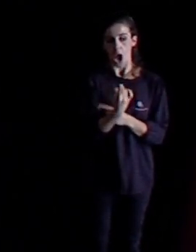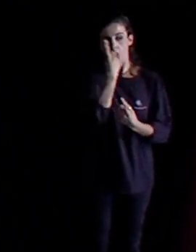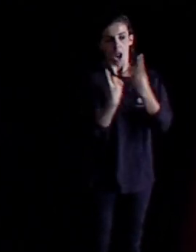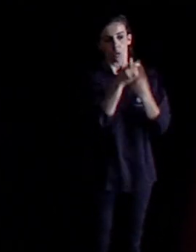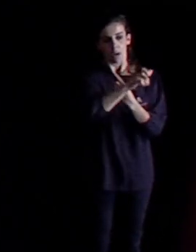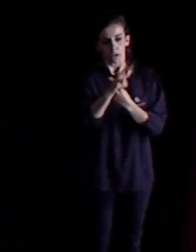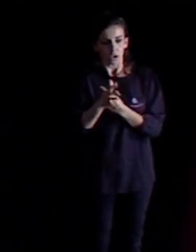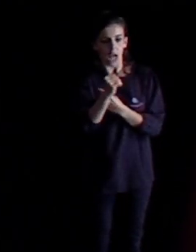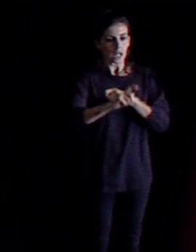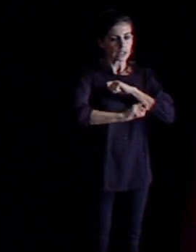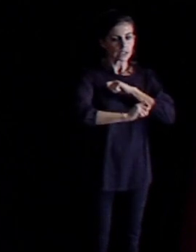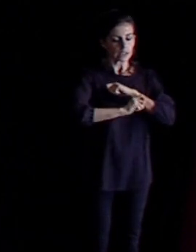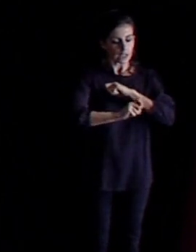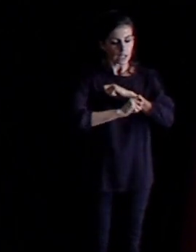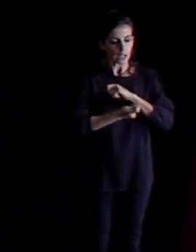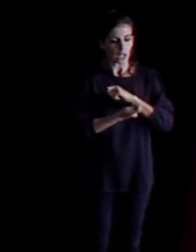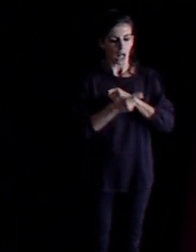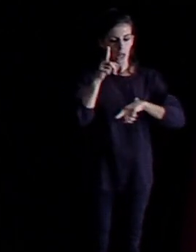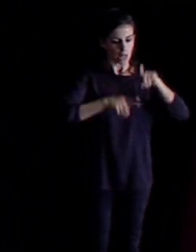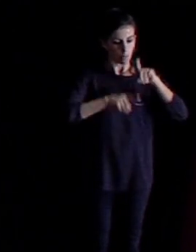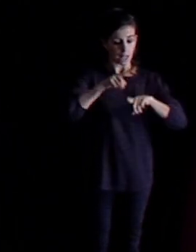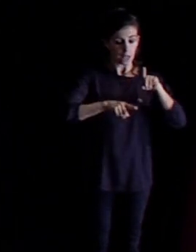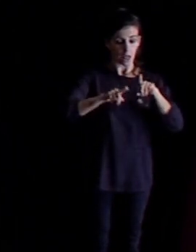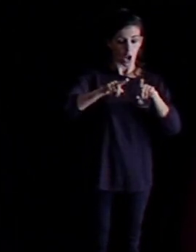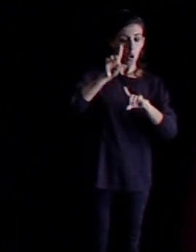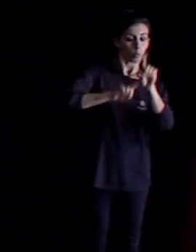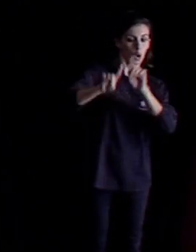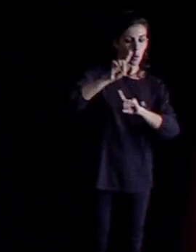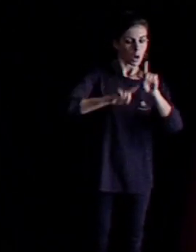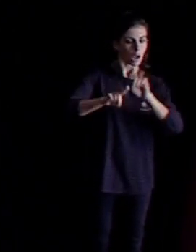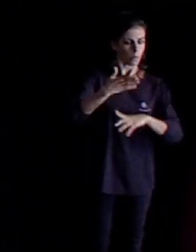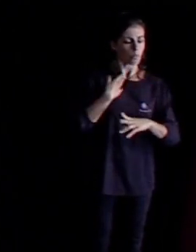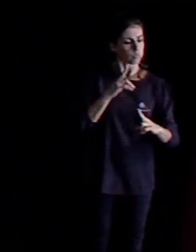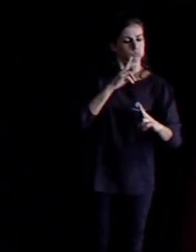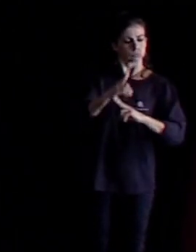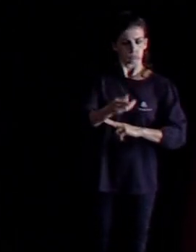que, ante la adversidad se crecen, y otras personas que